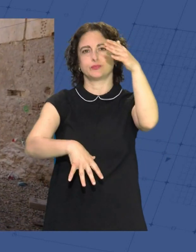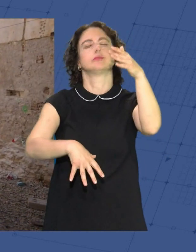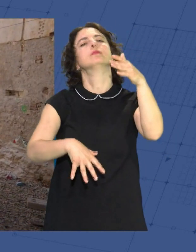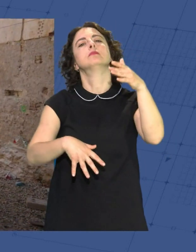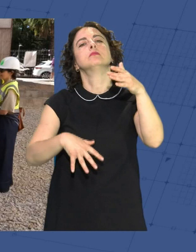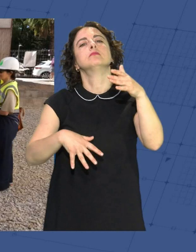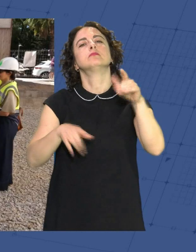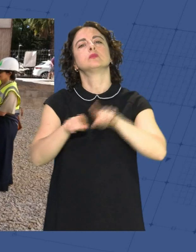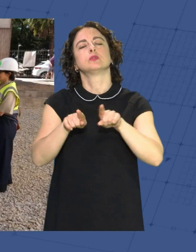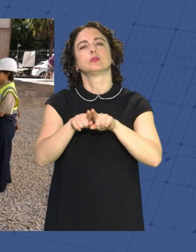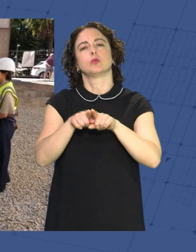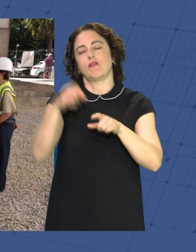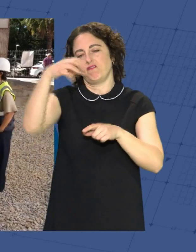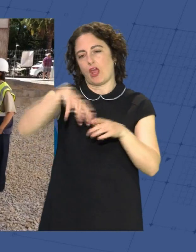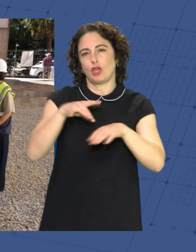como faro guía.